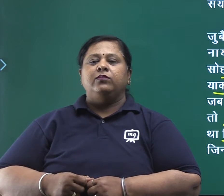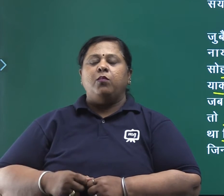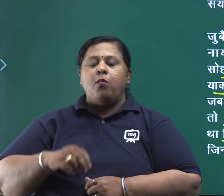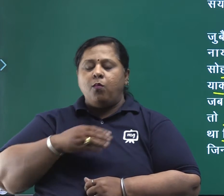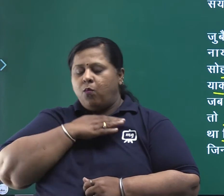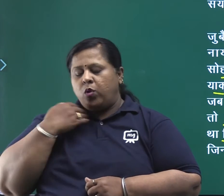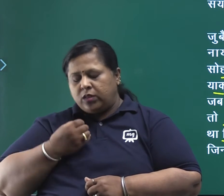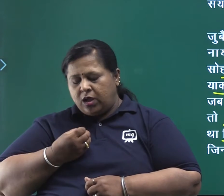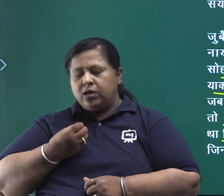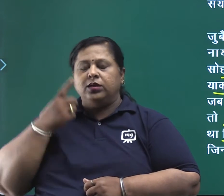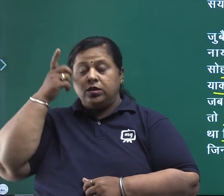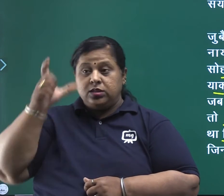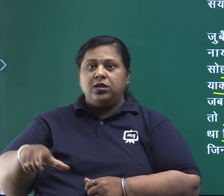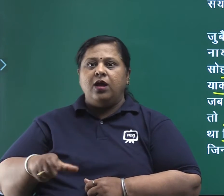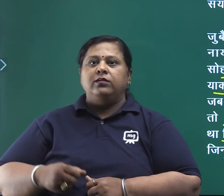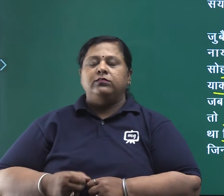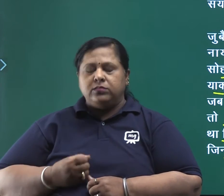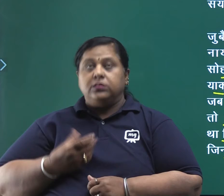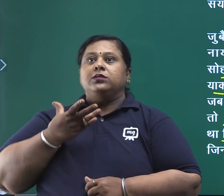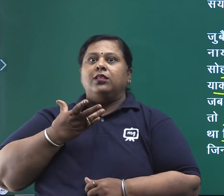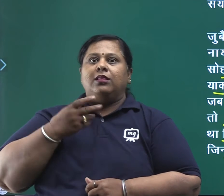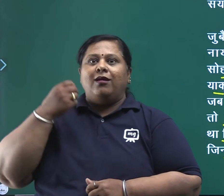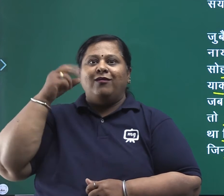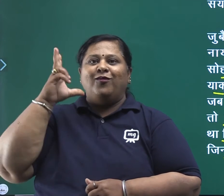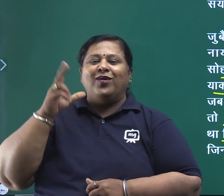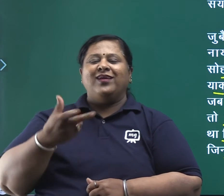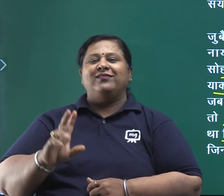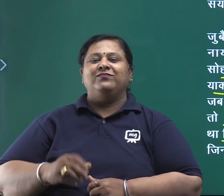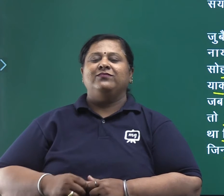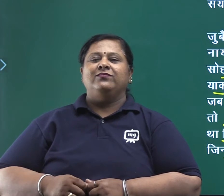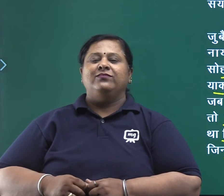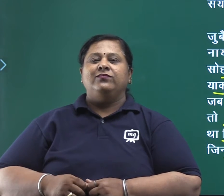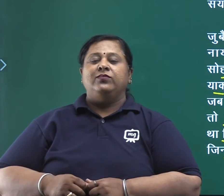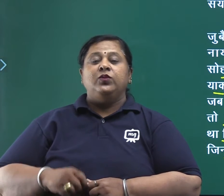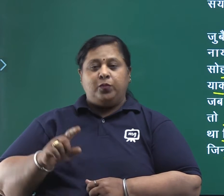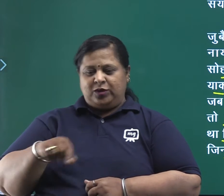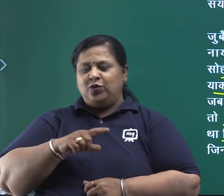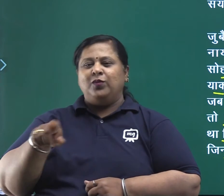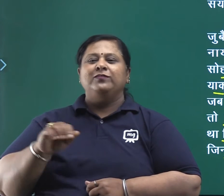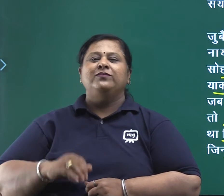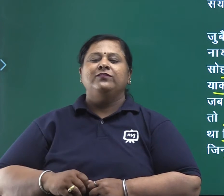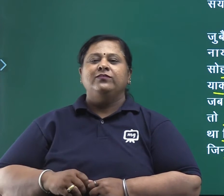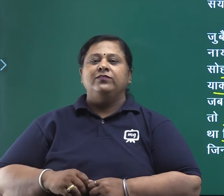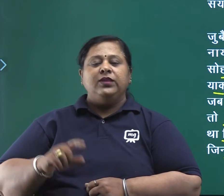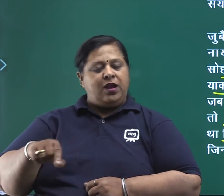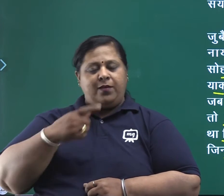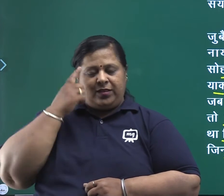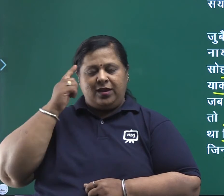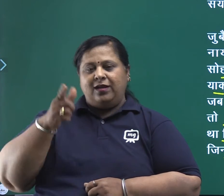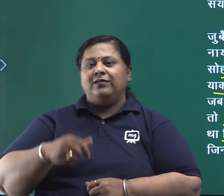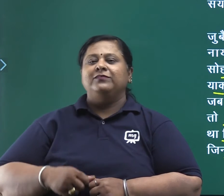मुर्दा इंसान जिंदा हो गए। तो बच्चों, यहाँ हमने